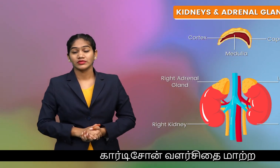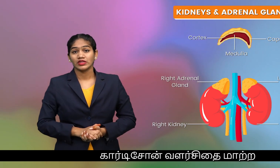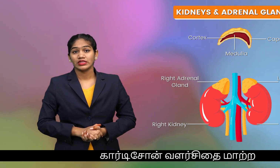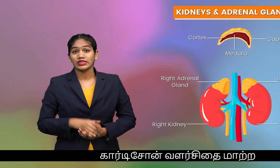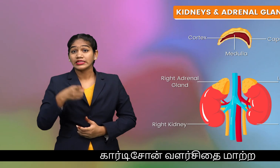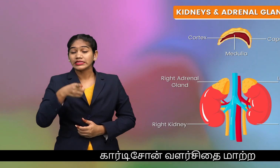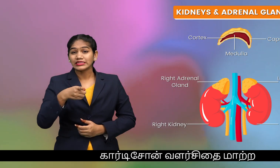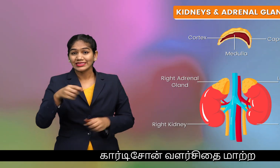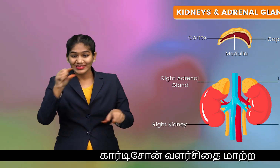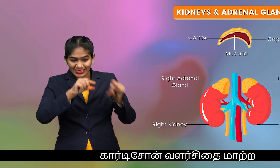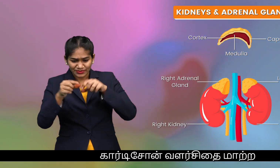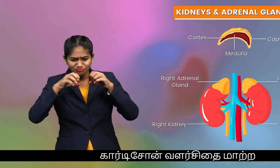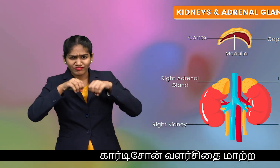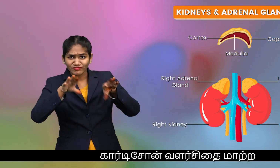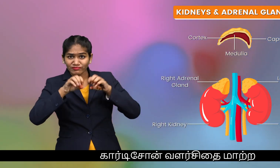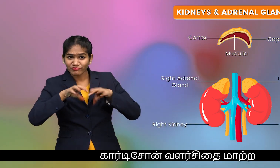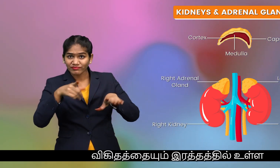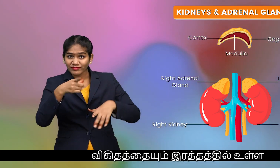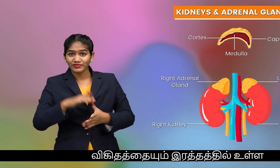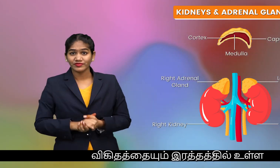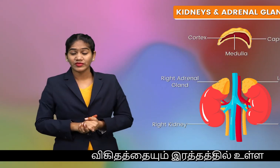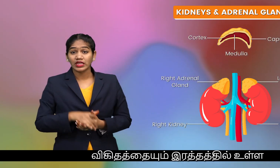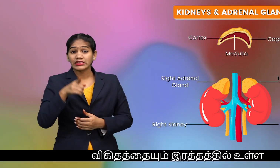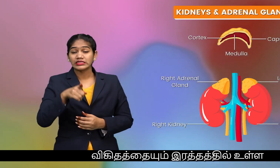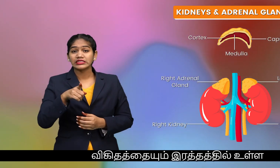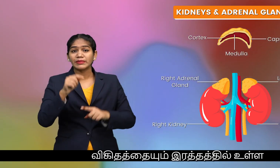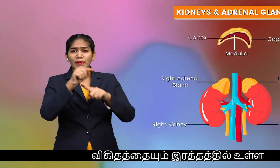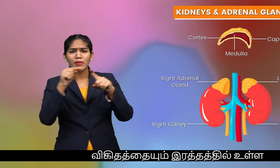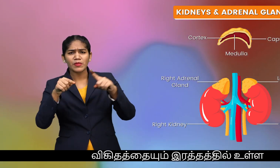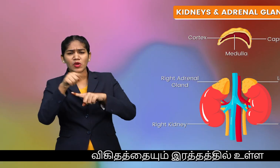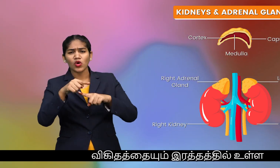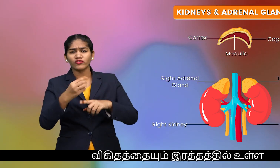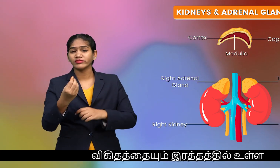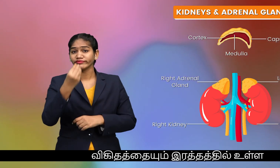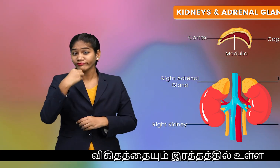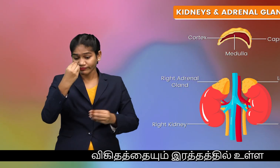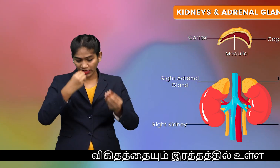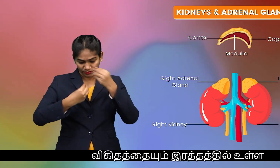கார்டிசோன் வளர்சிதை மற்றும் விகிதத்தையும் இரத்தத்தில் உள்ள